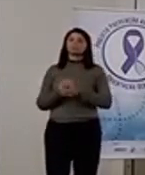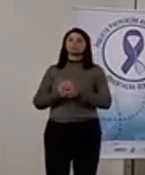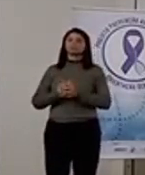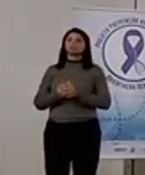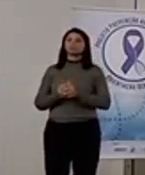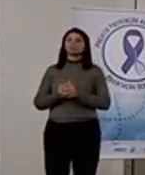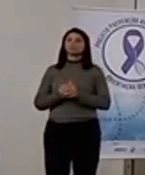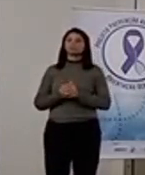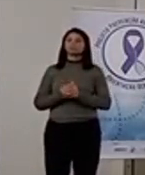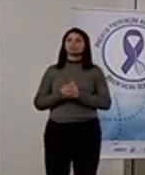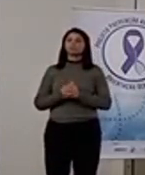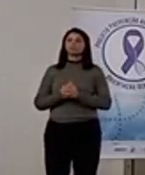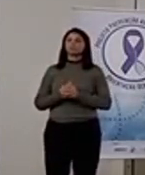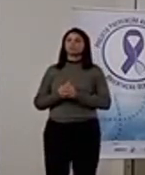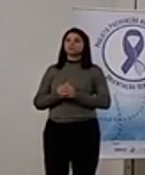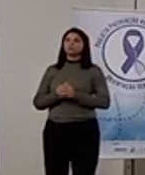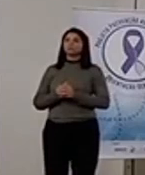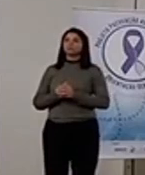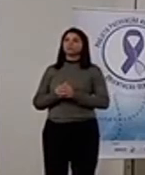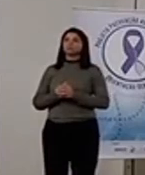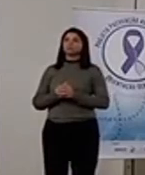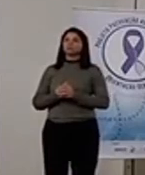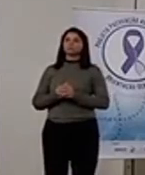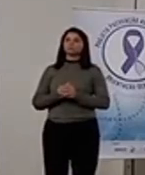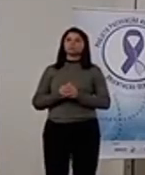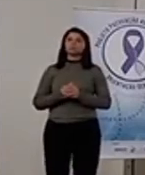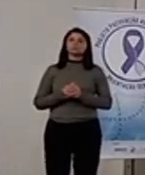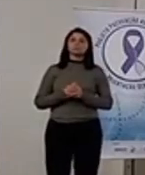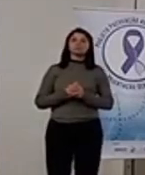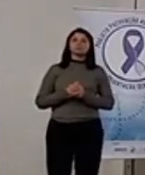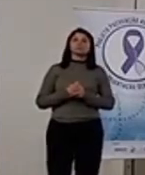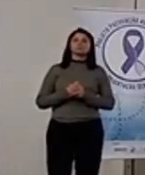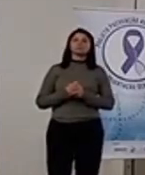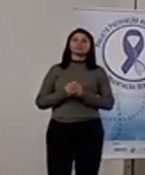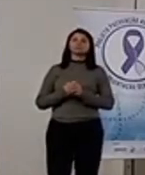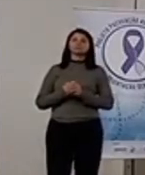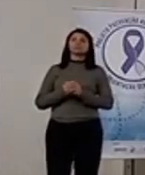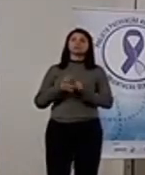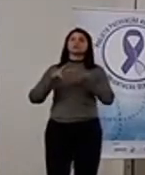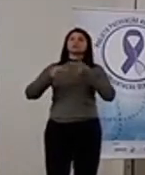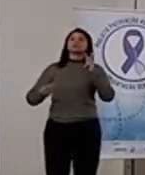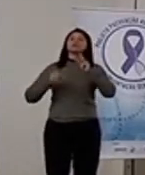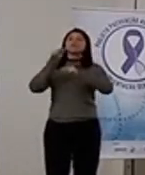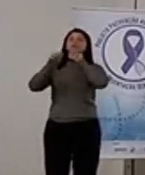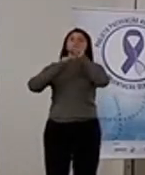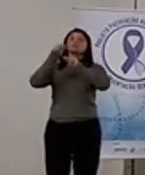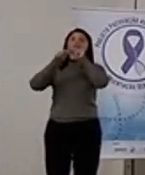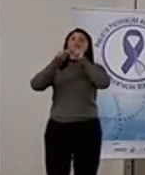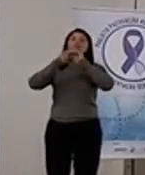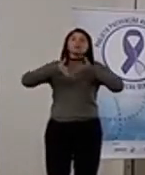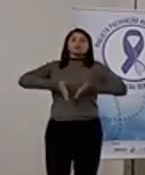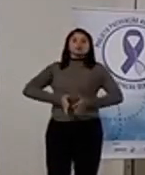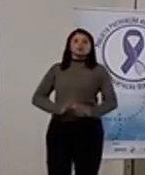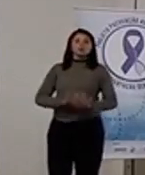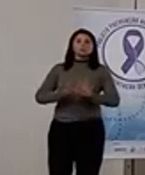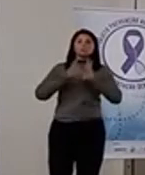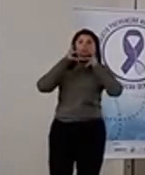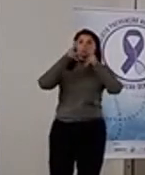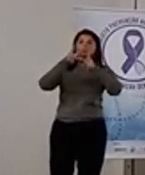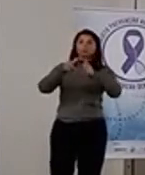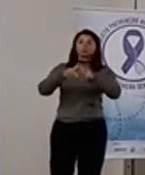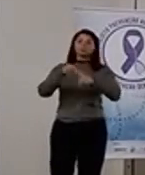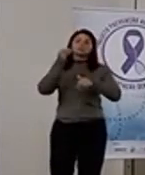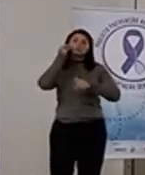Gostei, ele falou e não, né? Ou seja, o congênito quer dizer que está presente ao nascimento, mas nem tudo que está presente ao